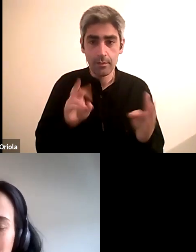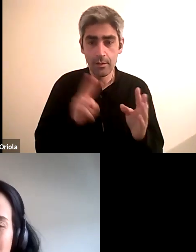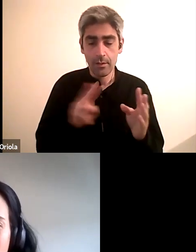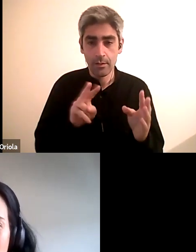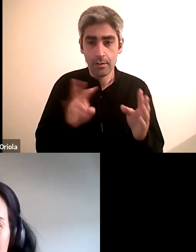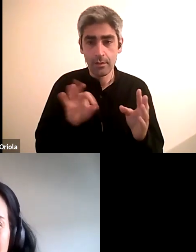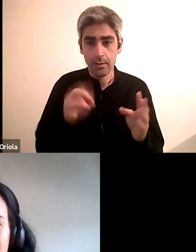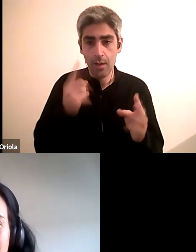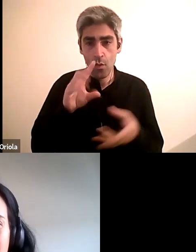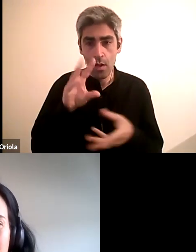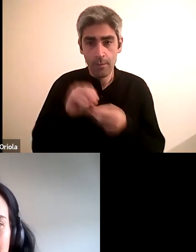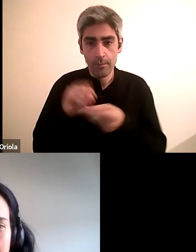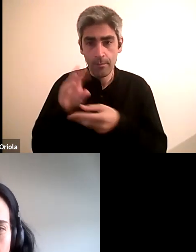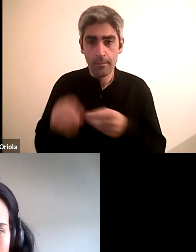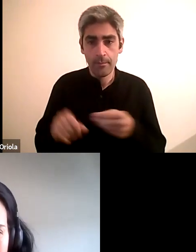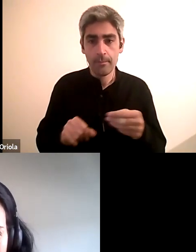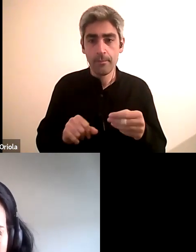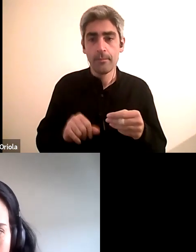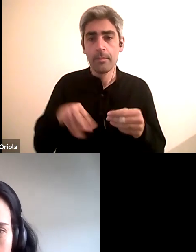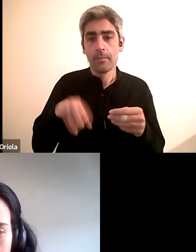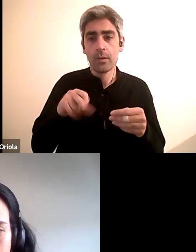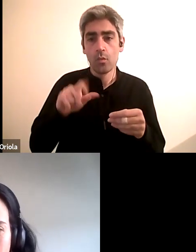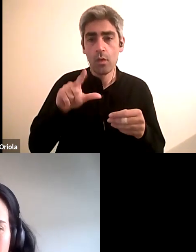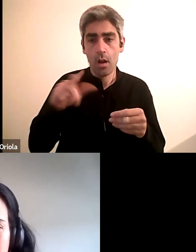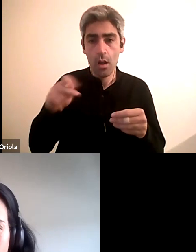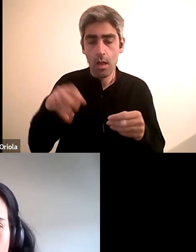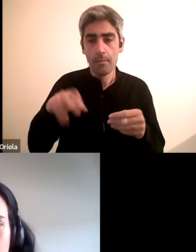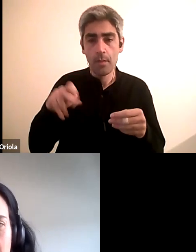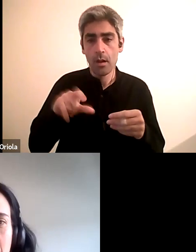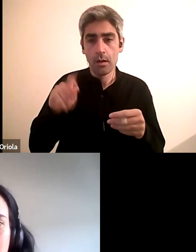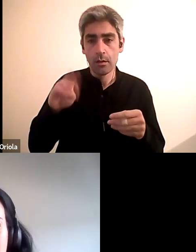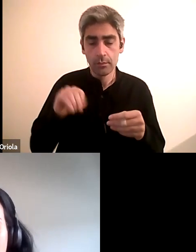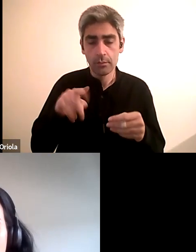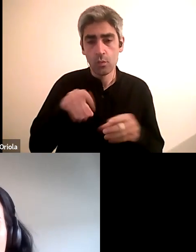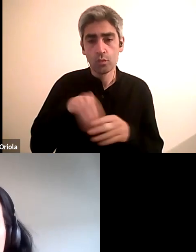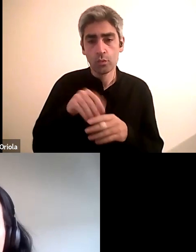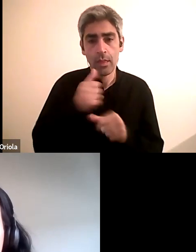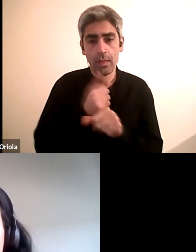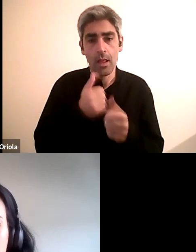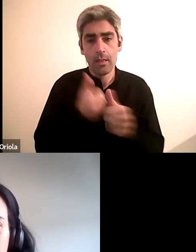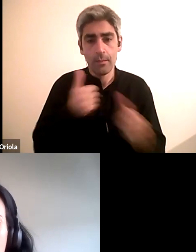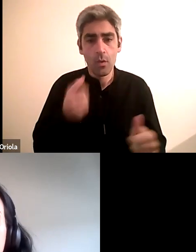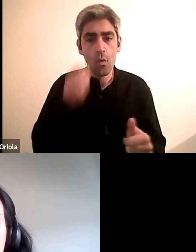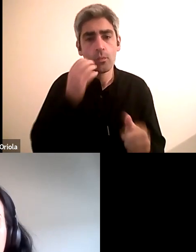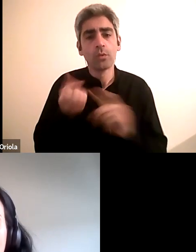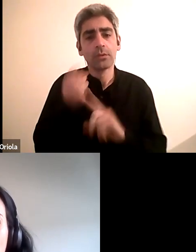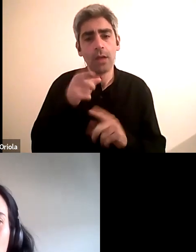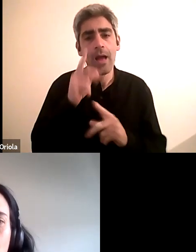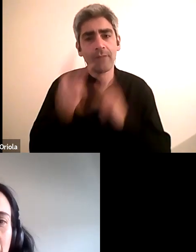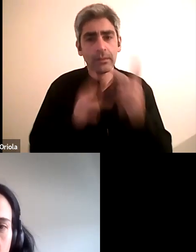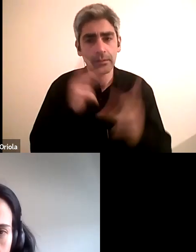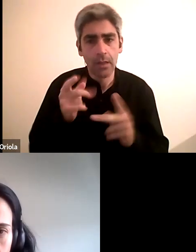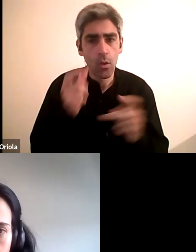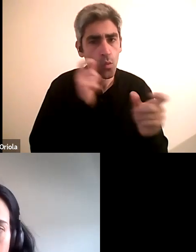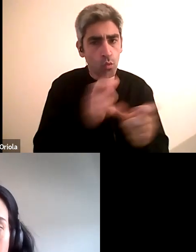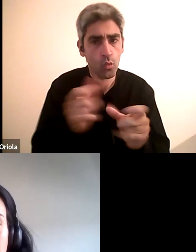e aglomerar algumas. Da Manuela Marques, coloca a questão, no contexto de teletrabalho, como se consegue fazer a avaliação e o controle